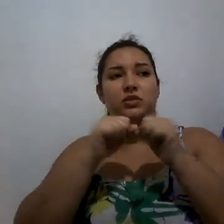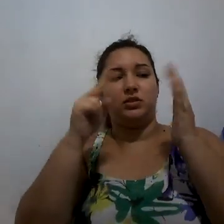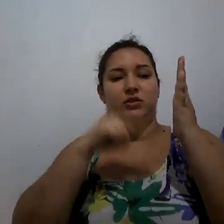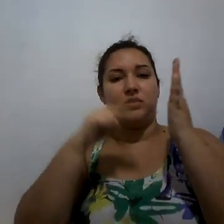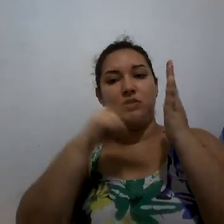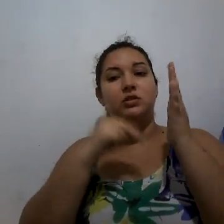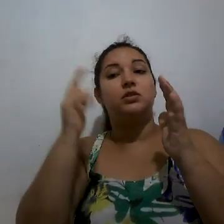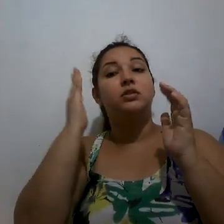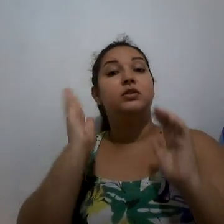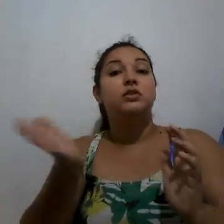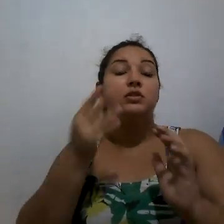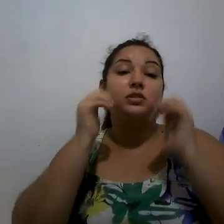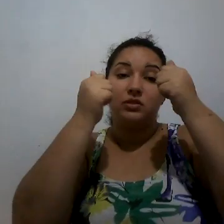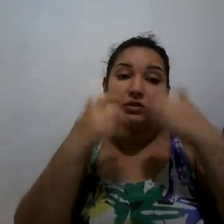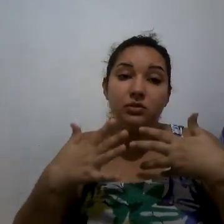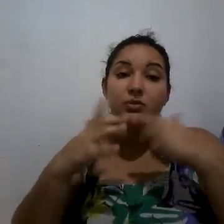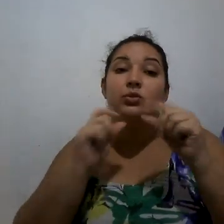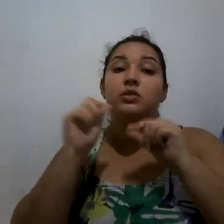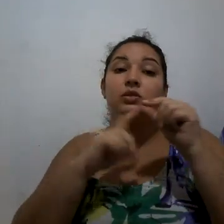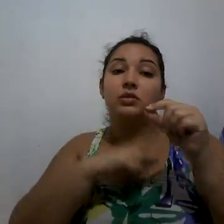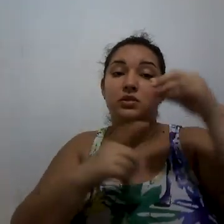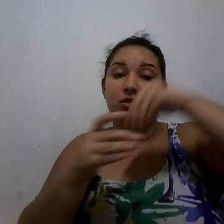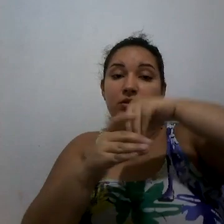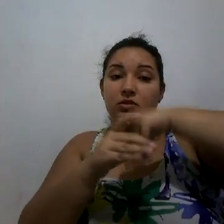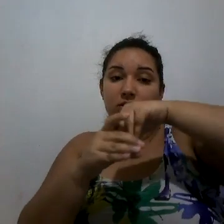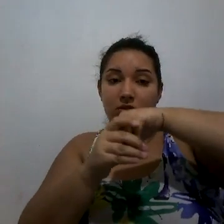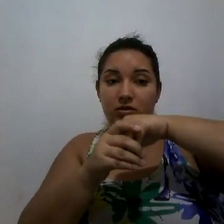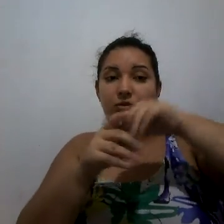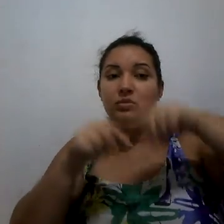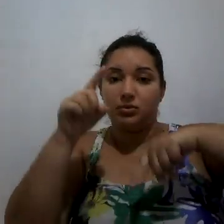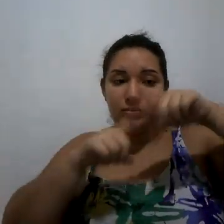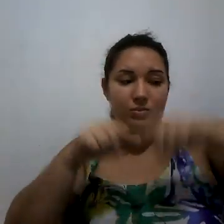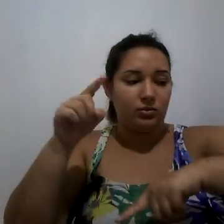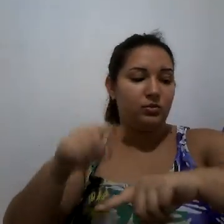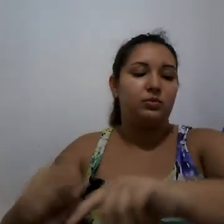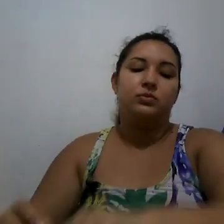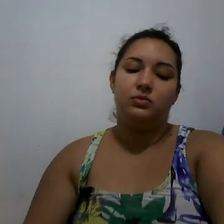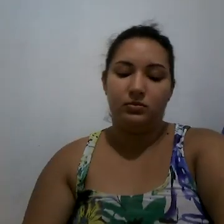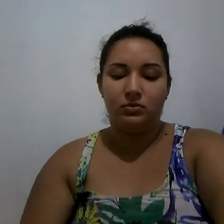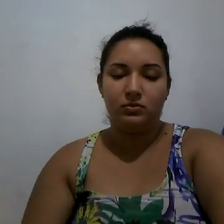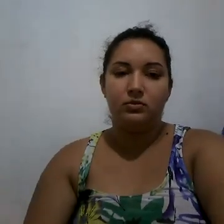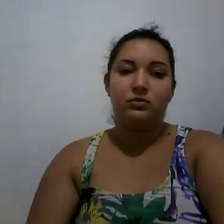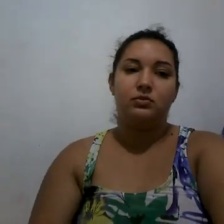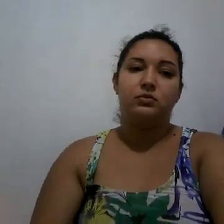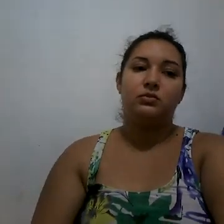o que tinha ali no macro, né? Na substância ali, no composto ali, o que tinha, o que era aquilo ou quanto que tinha,